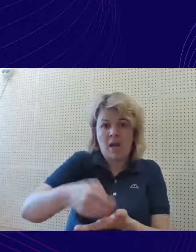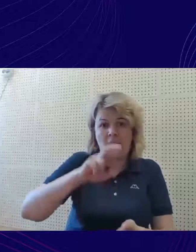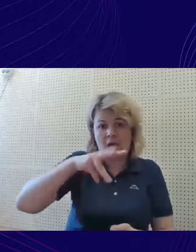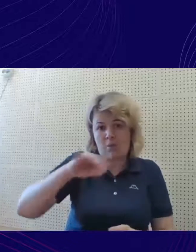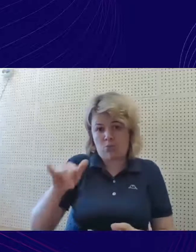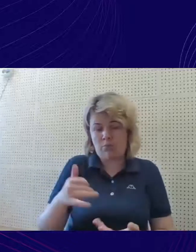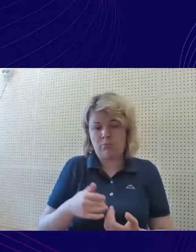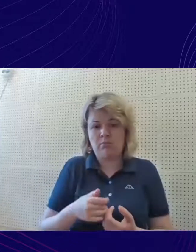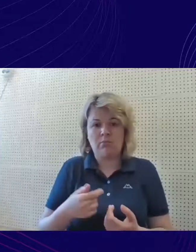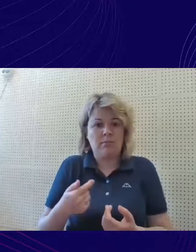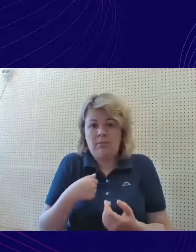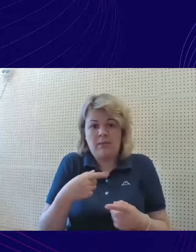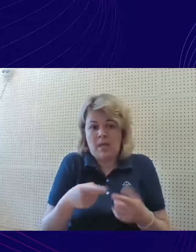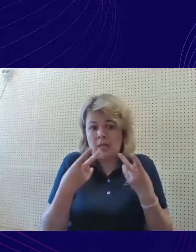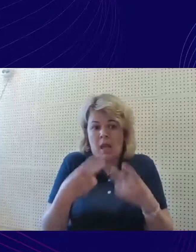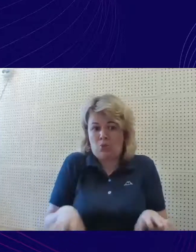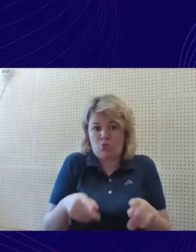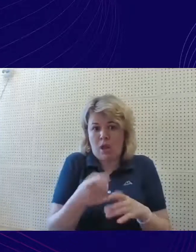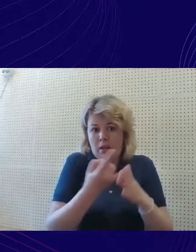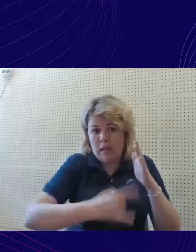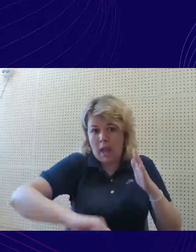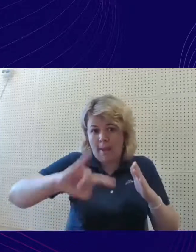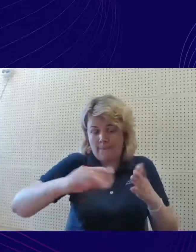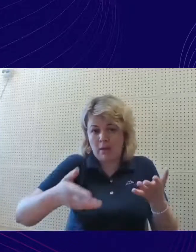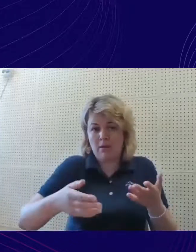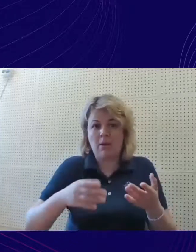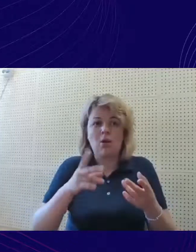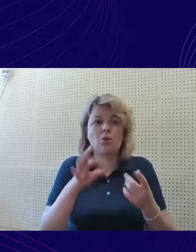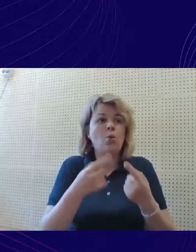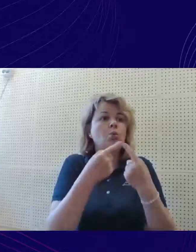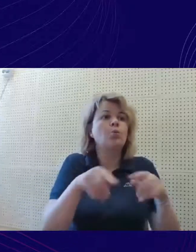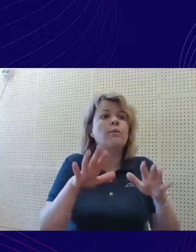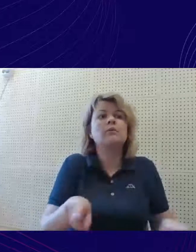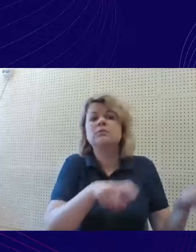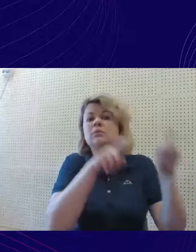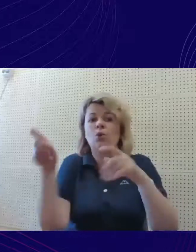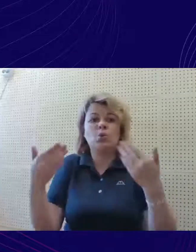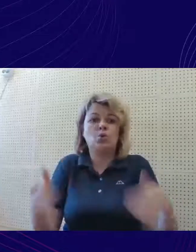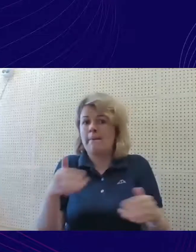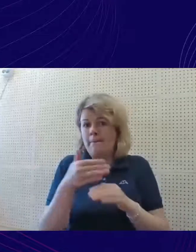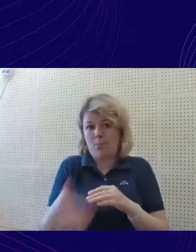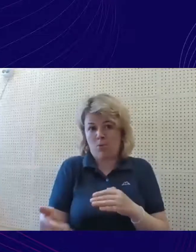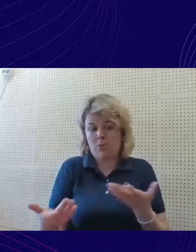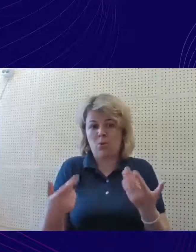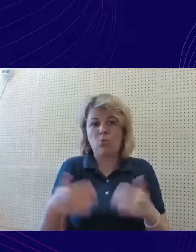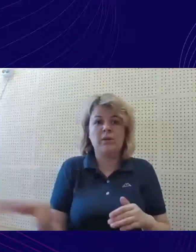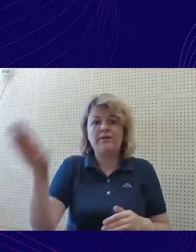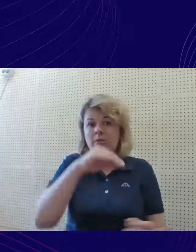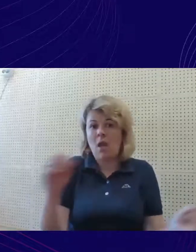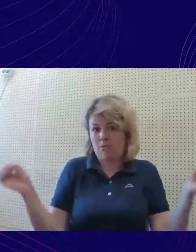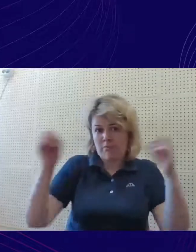мне эта яма по сценарию, по драматургии, но перебазироваться уже поздно, потому что уже все